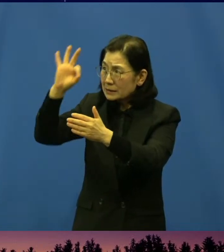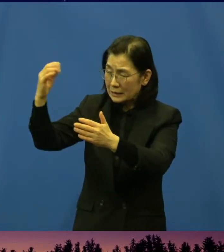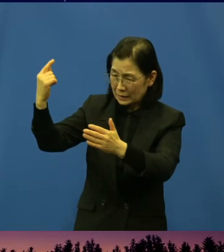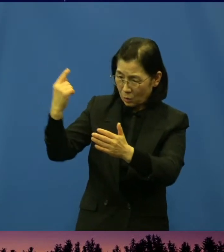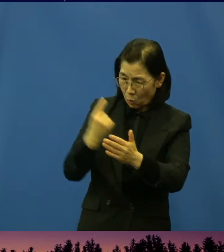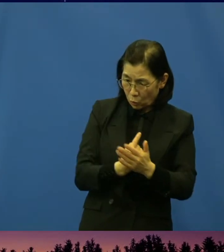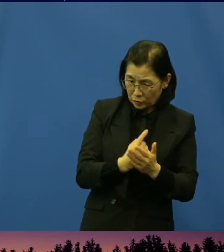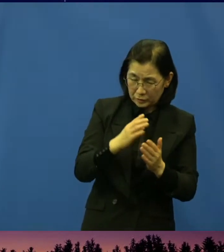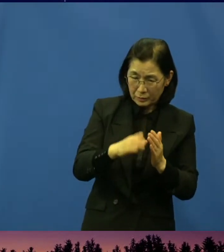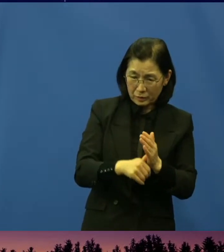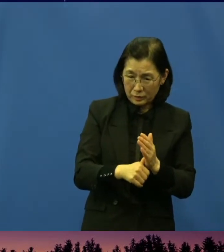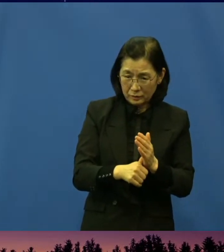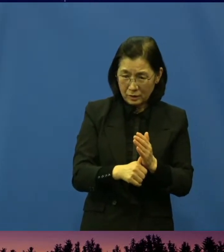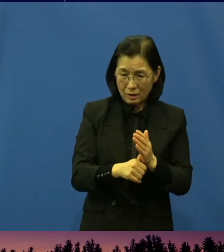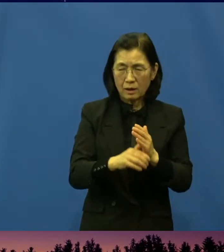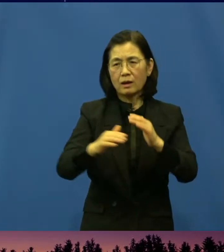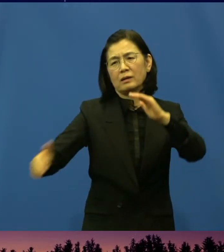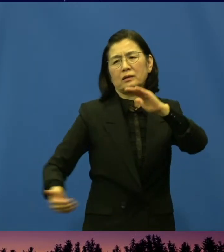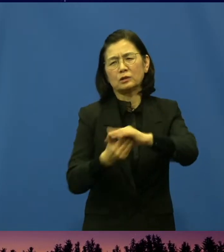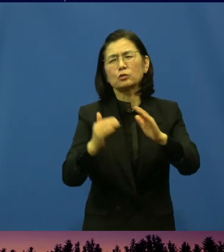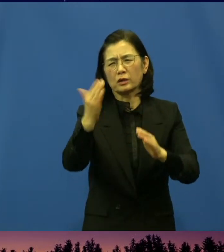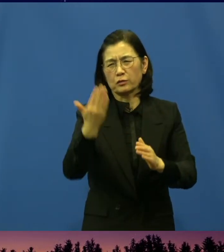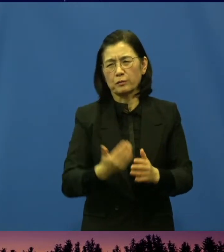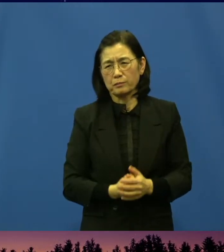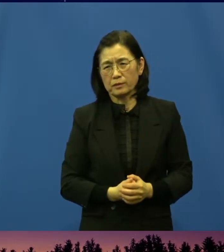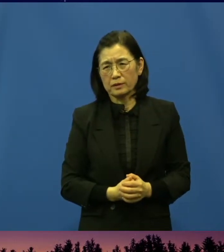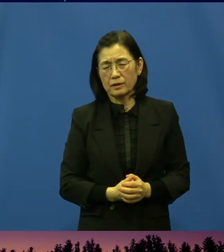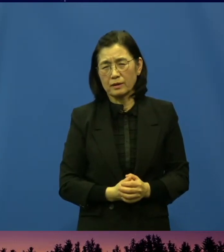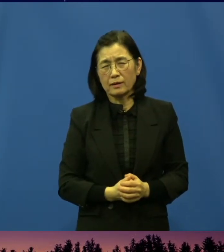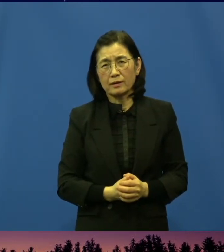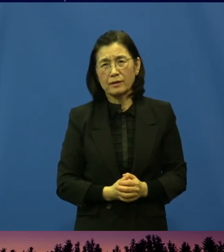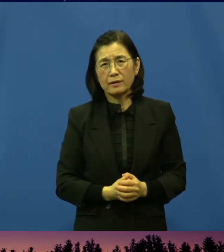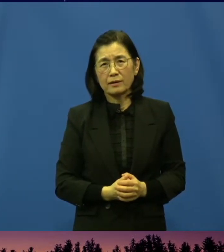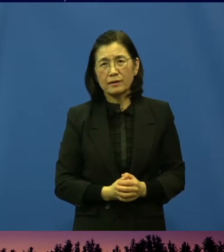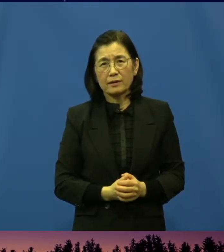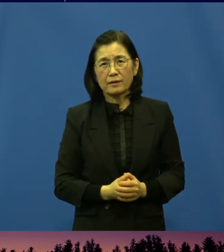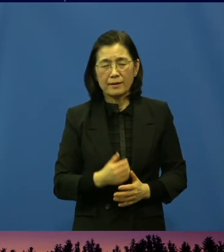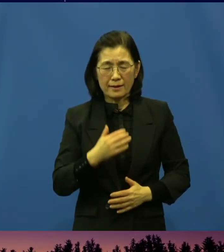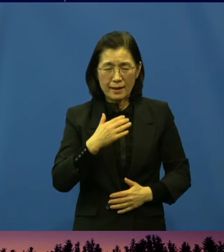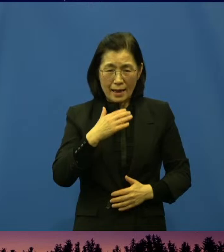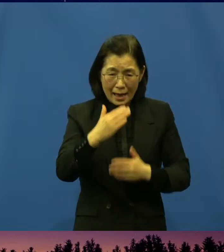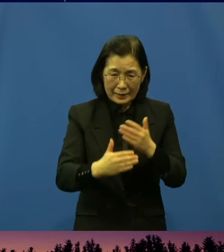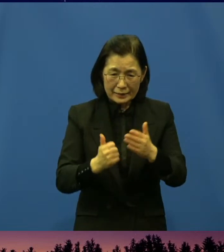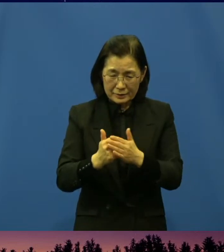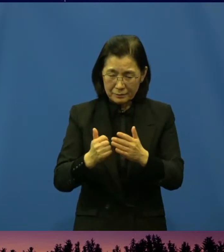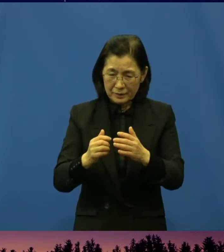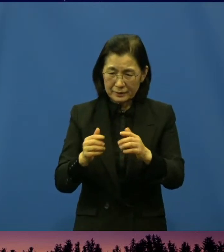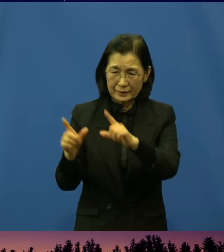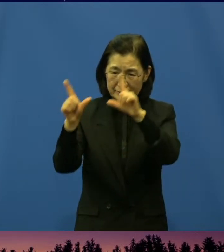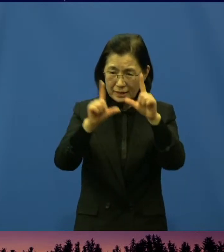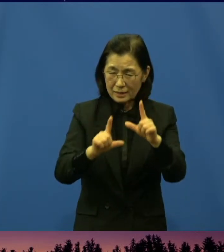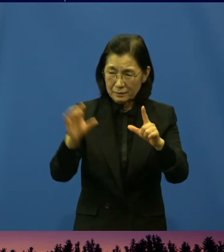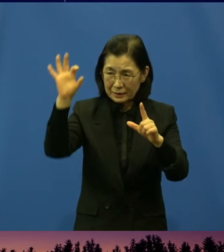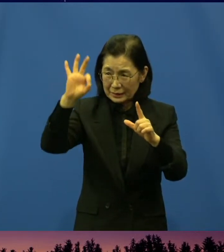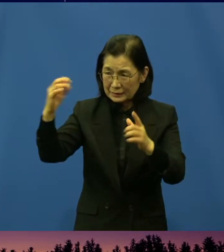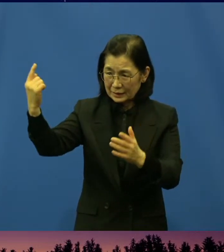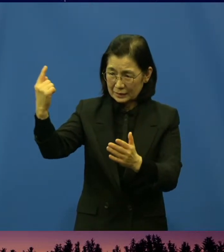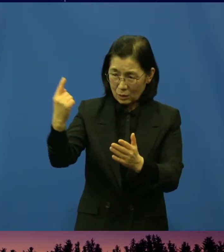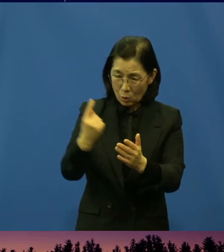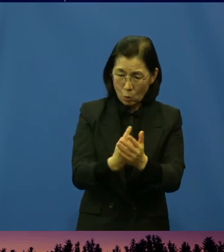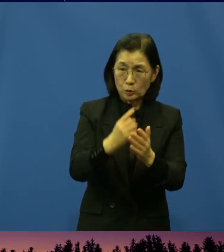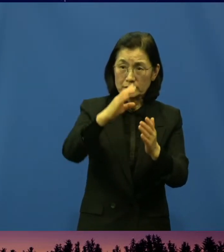하나님이 일하실 공간을 내어드려야 돼요. 그 하나님이 오셔야 우리의 시간이 온전해져요. 와, 이게